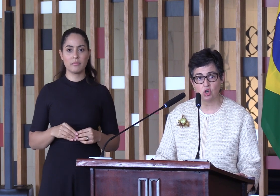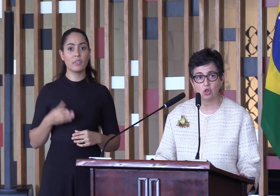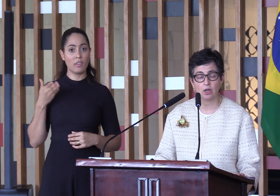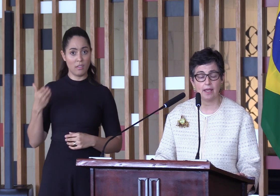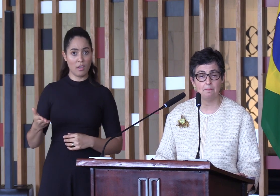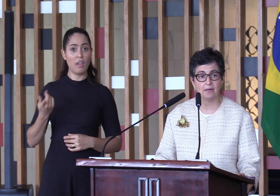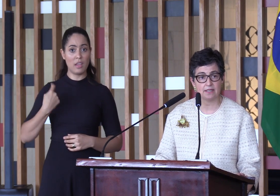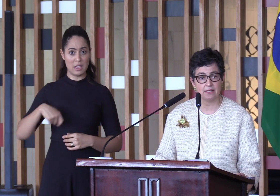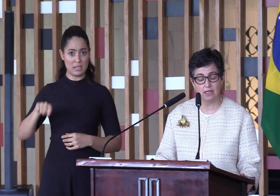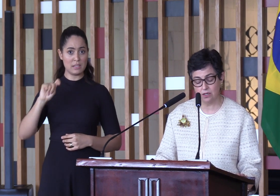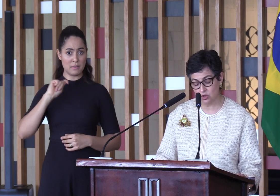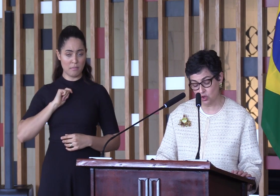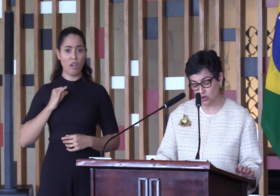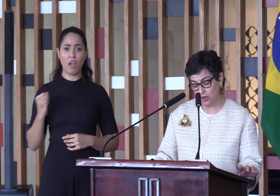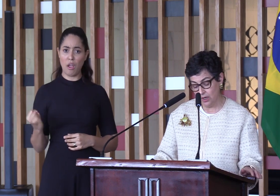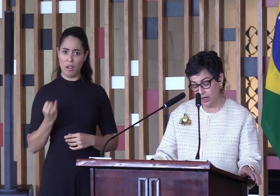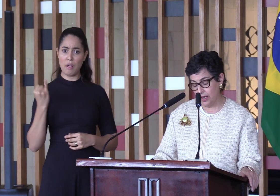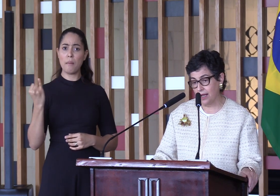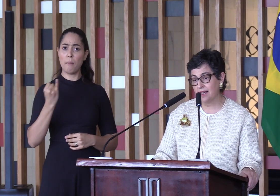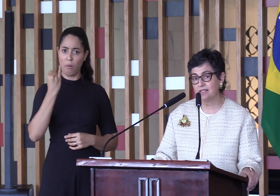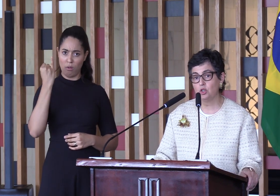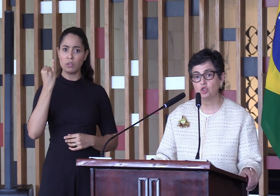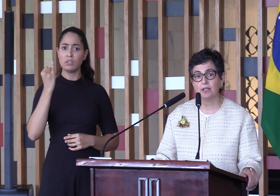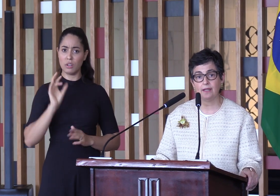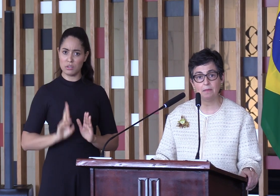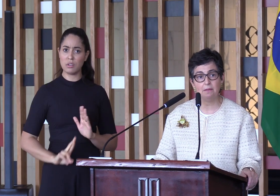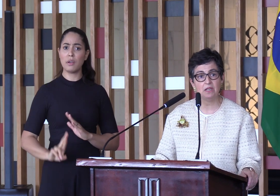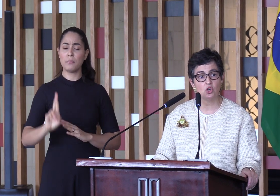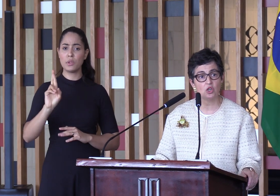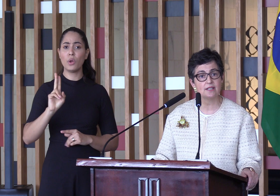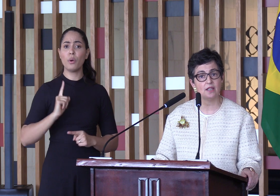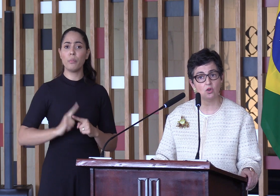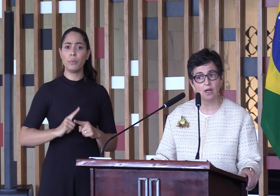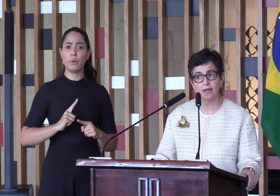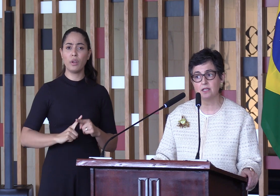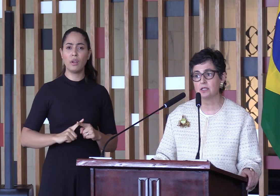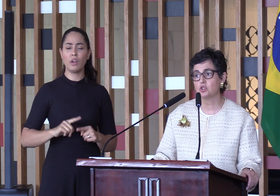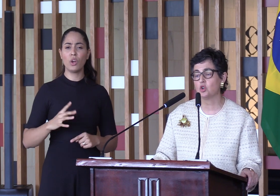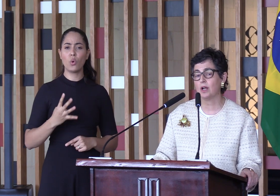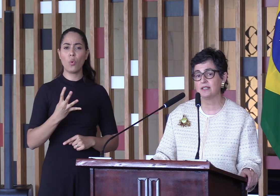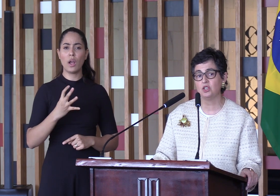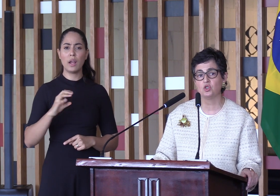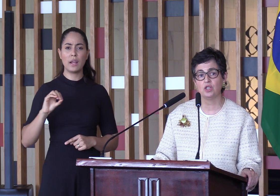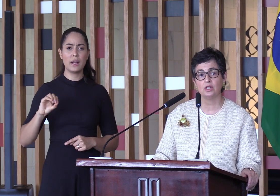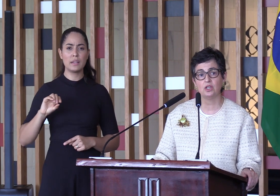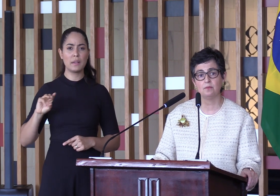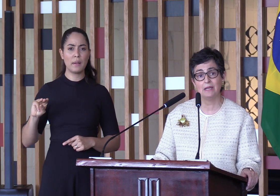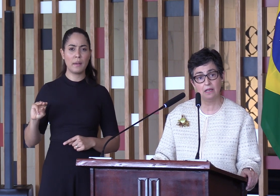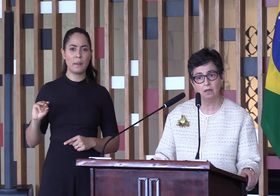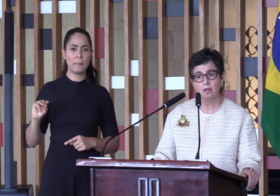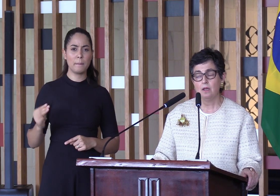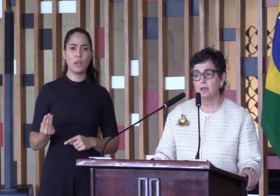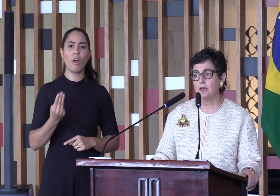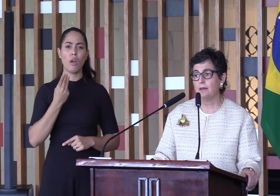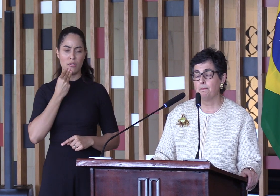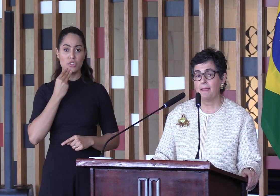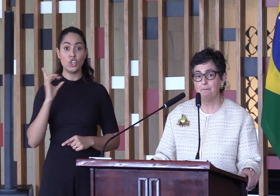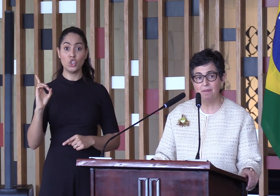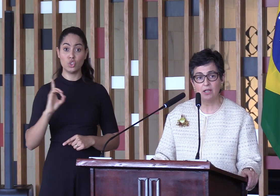inversor no Brasil. São quase 80 mil milhões de dólares, são quase 200 mil